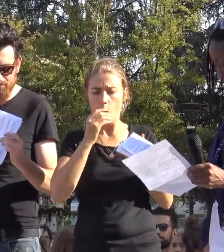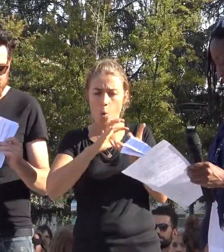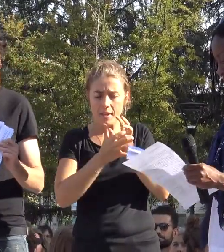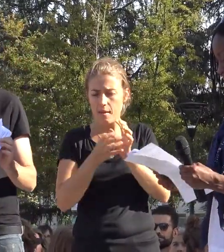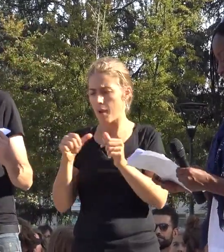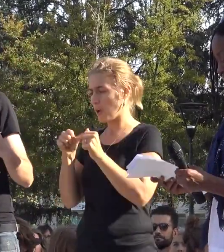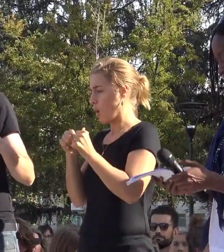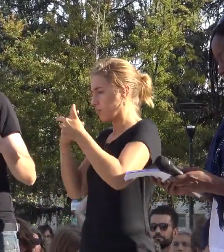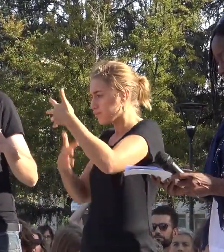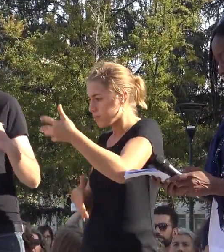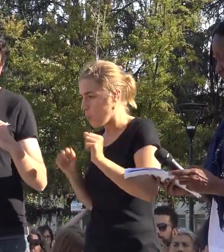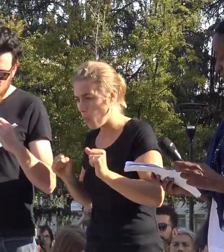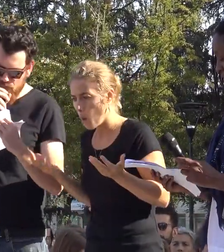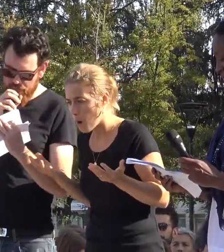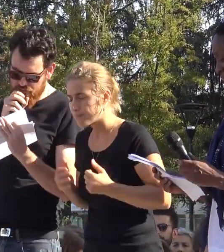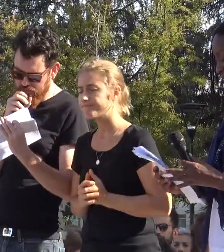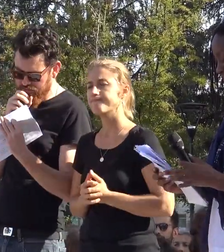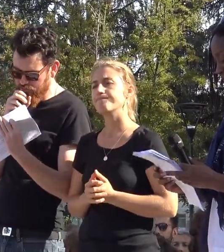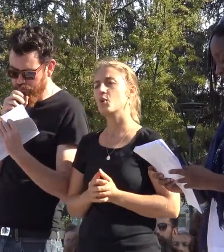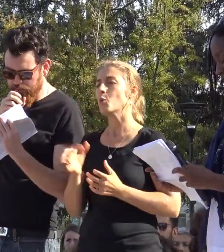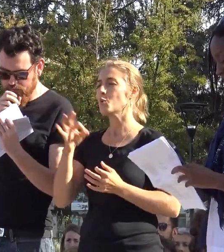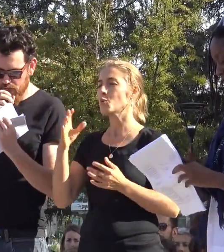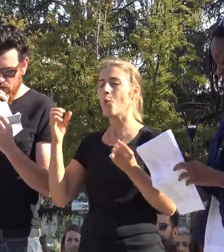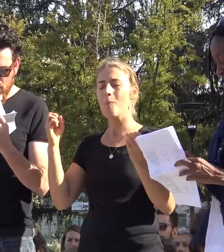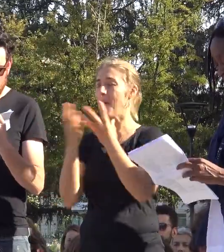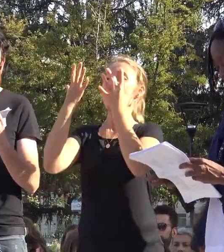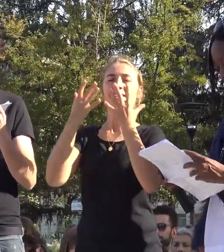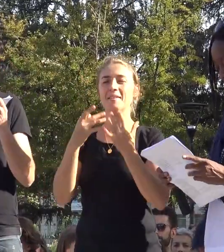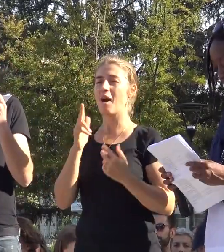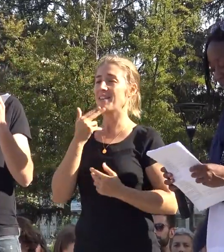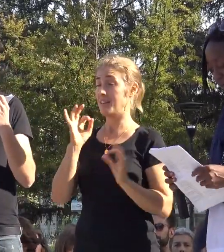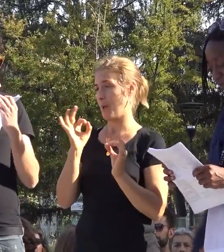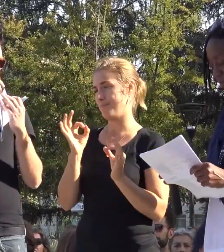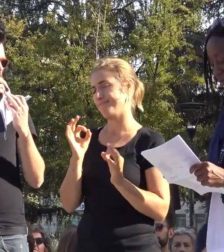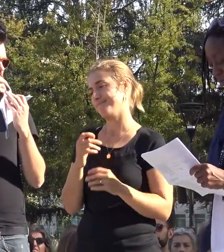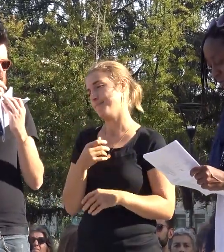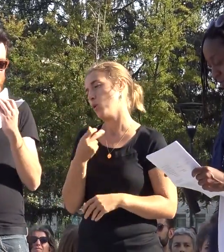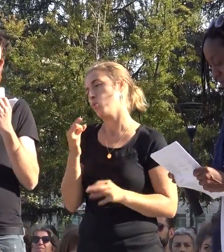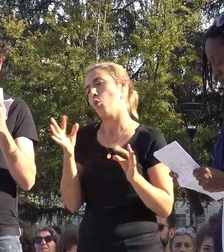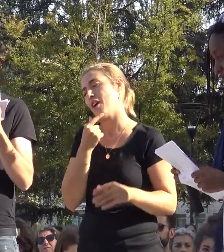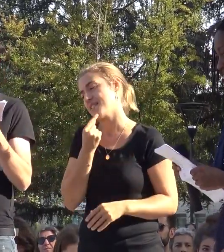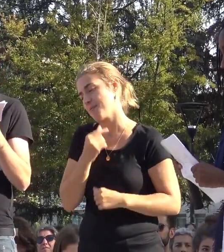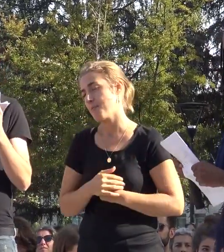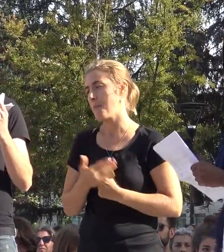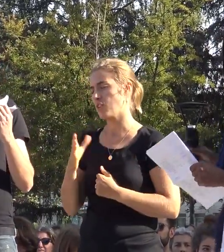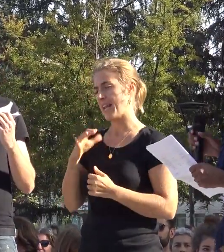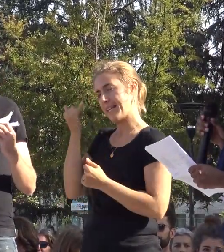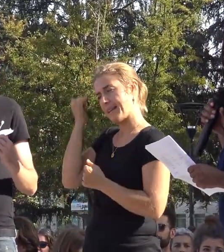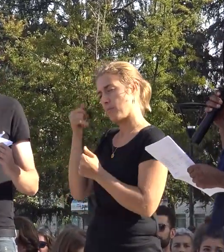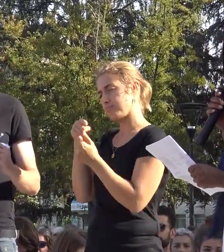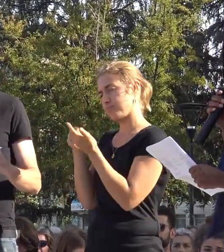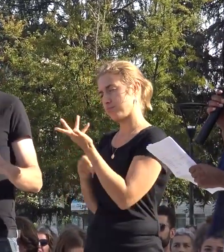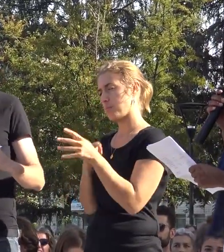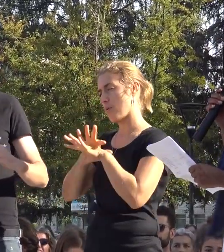complexe ? La solution magique n'existe pas. Ce serait trop facile. Mais il y a quand même de nombreuses pistes.